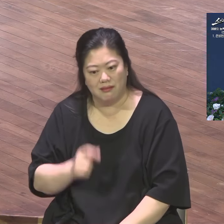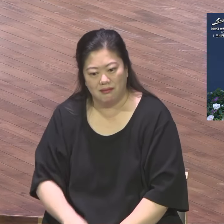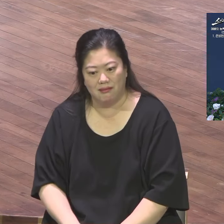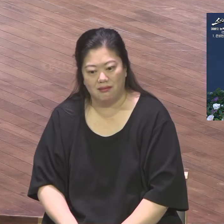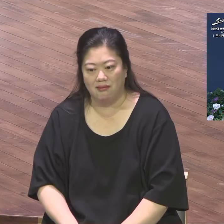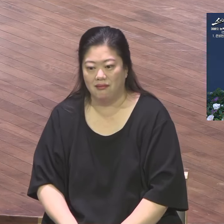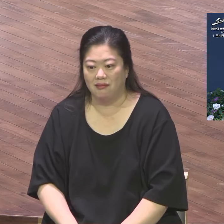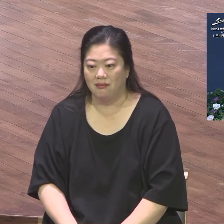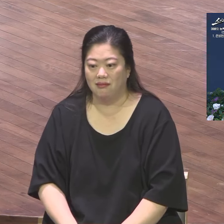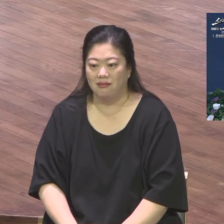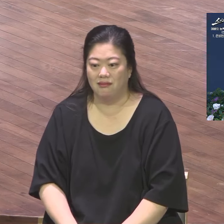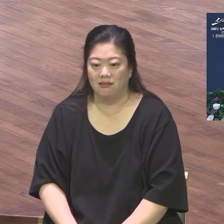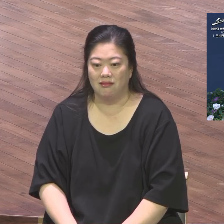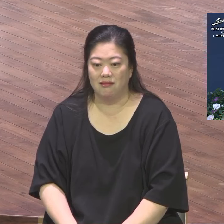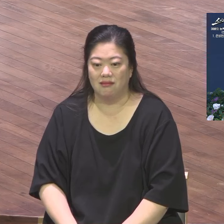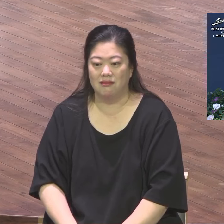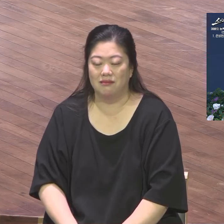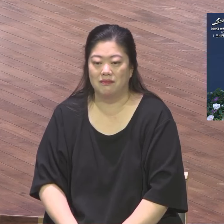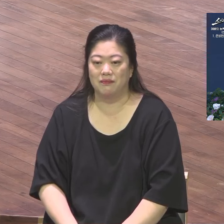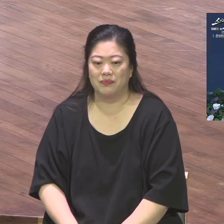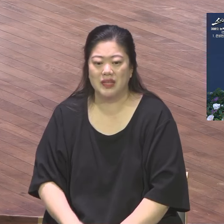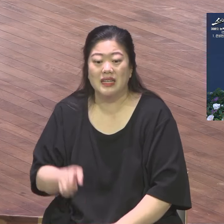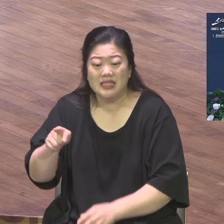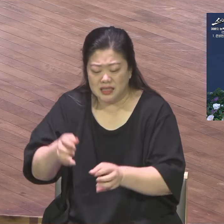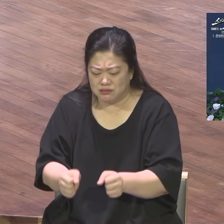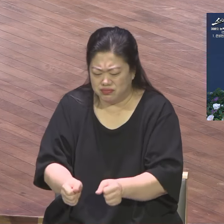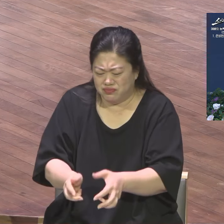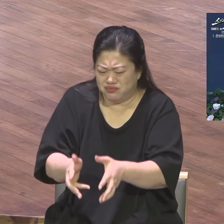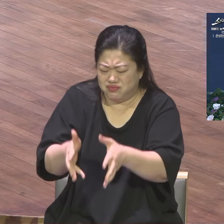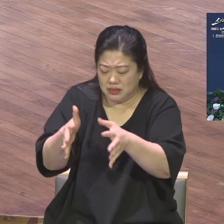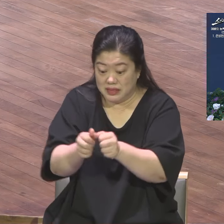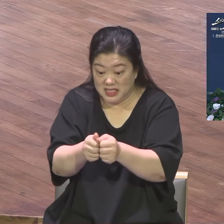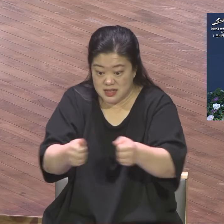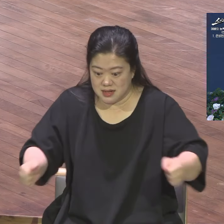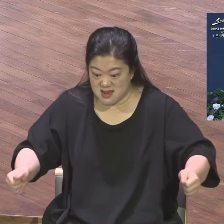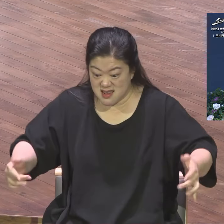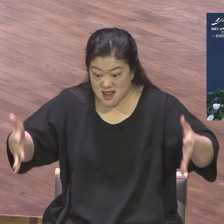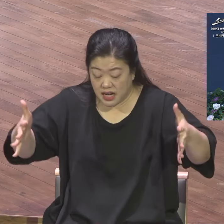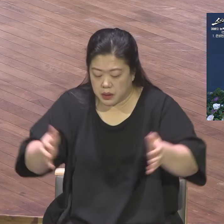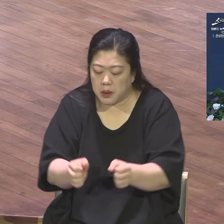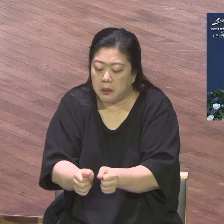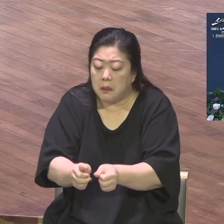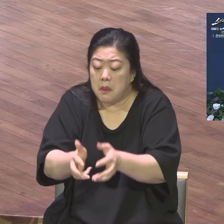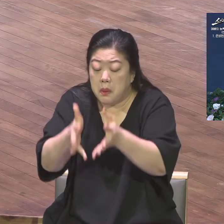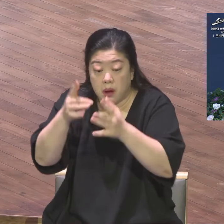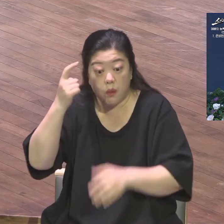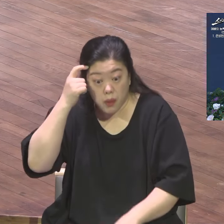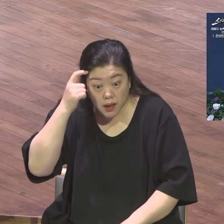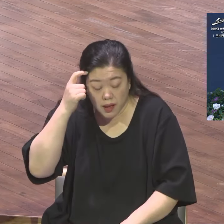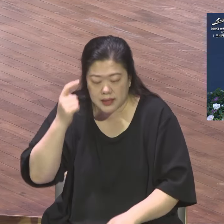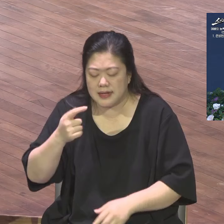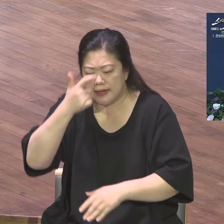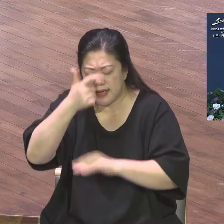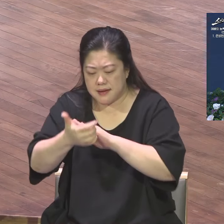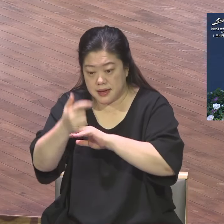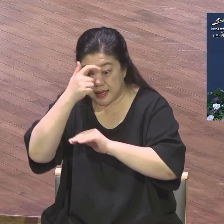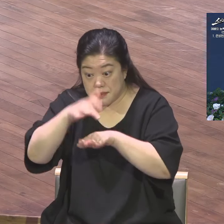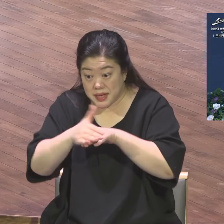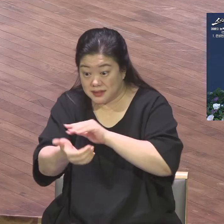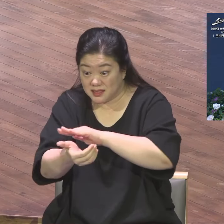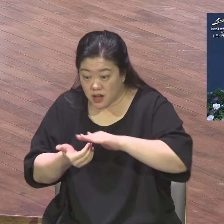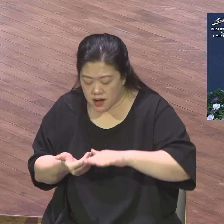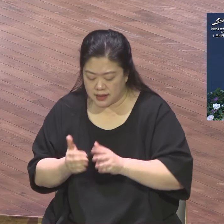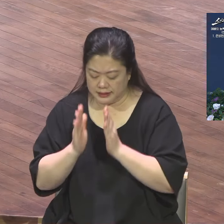핵심 중에 하나가 뭐냐? 예배 드리면서 하나님 음성 듣는 거예요.